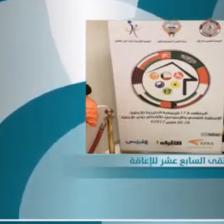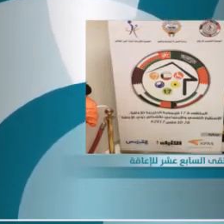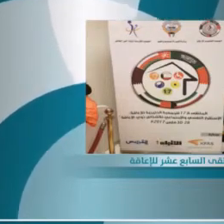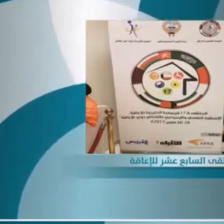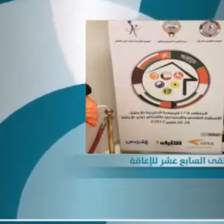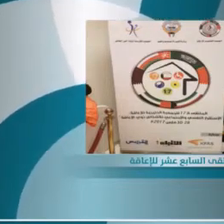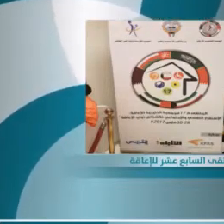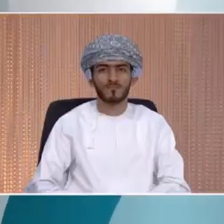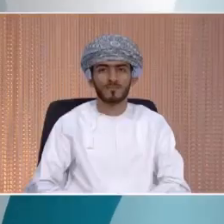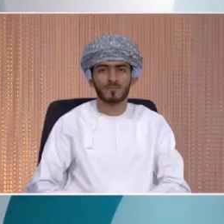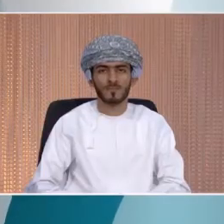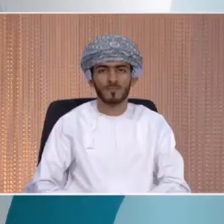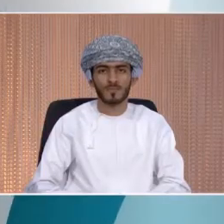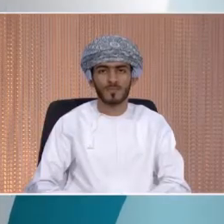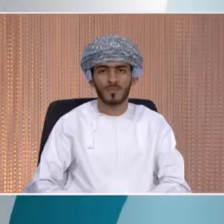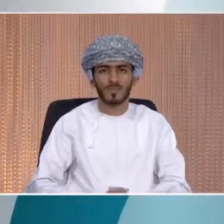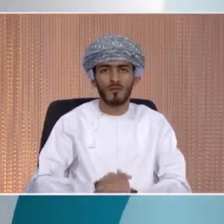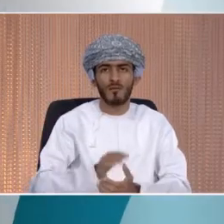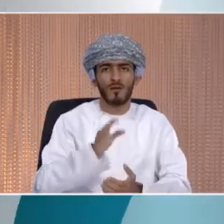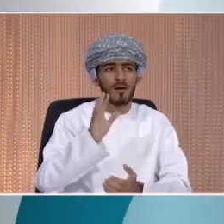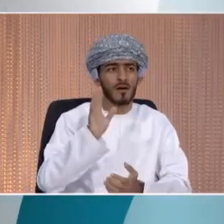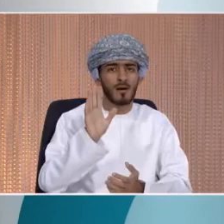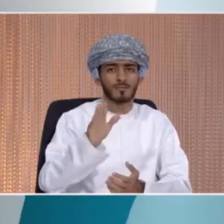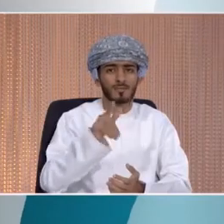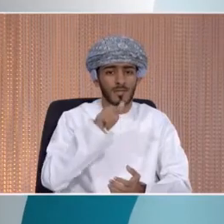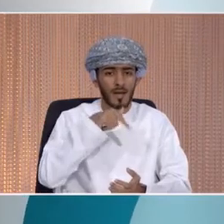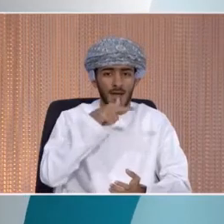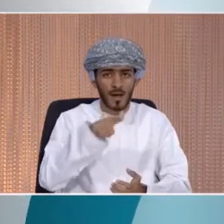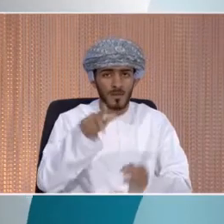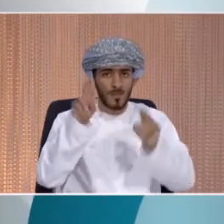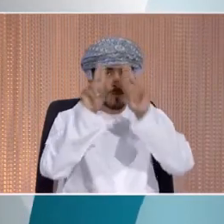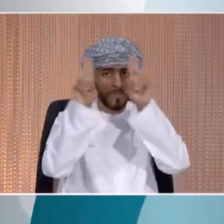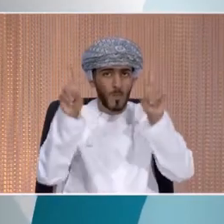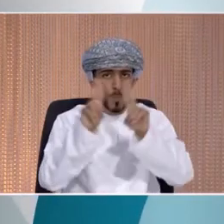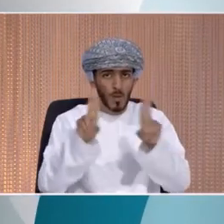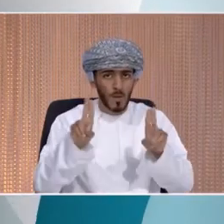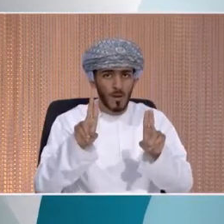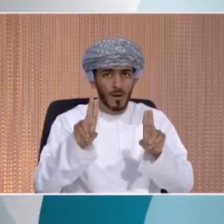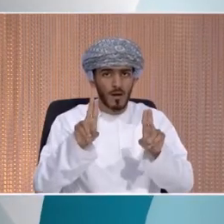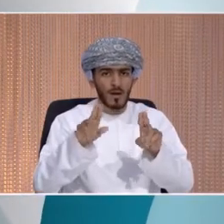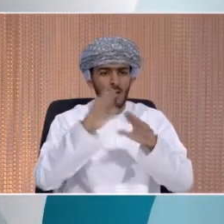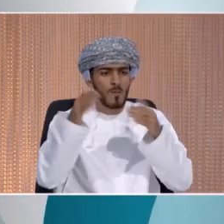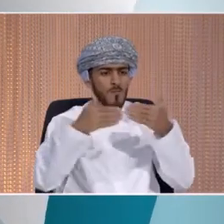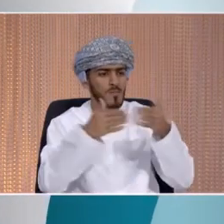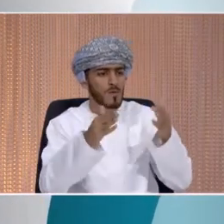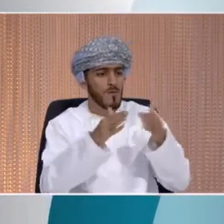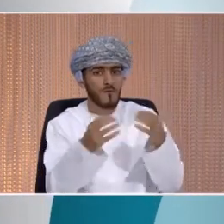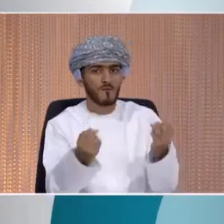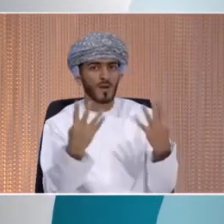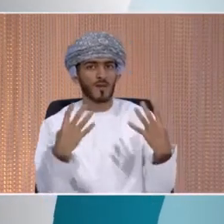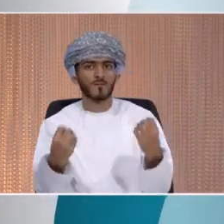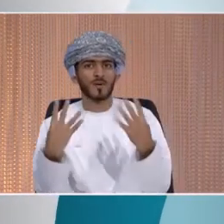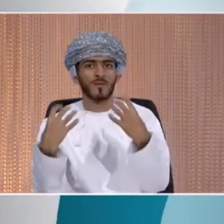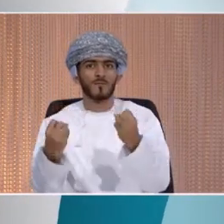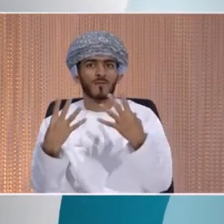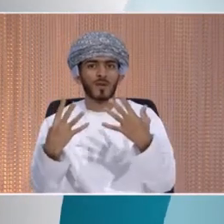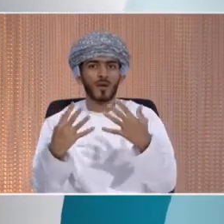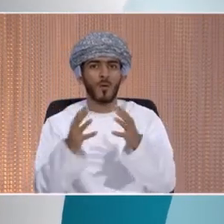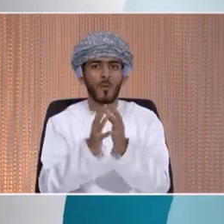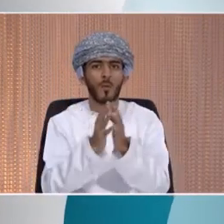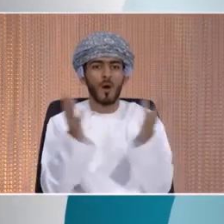ناحية المجتمع؟ حقيقة المؤتمر فتح لنا مفاجآت، مثل ما يقول